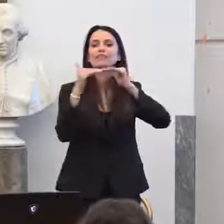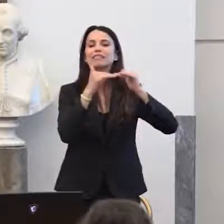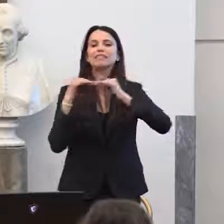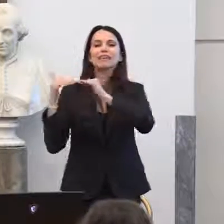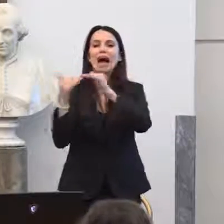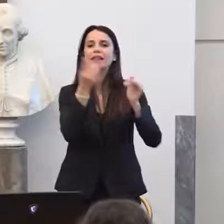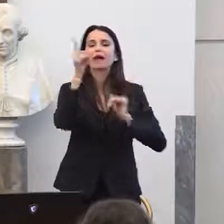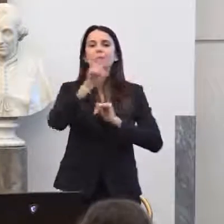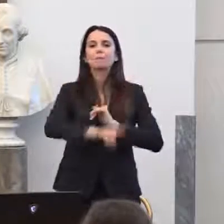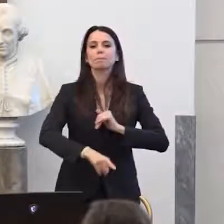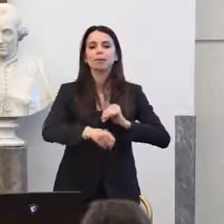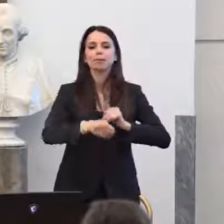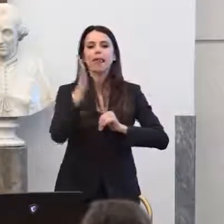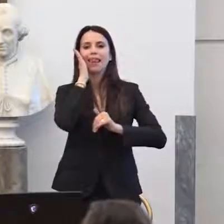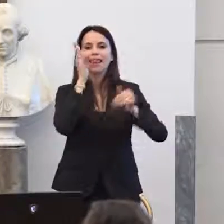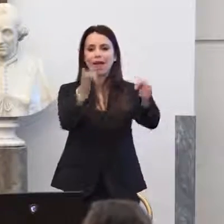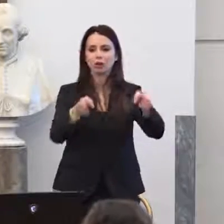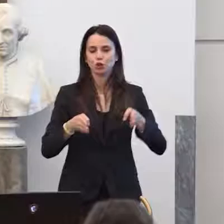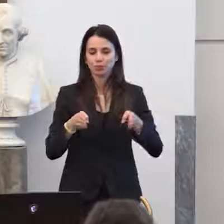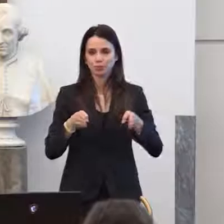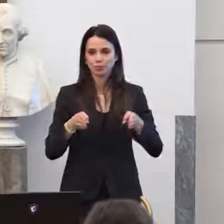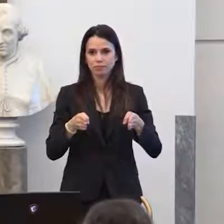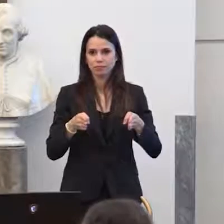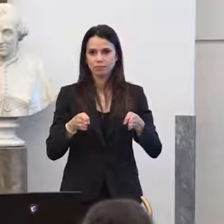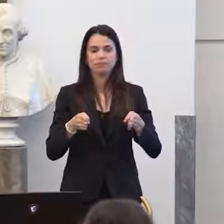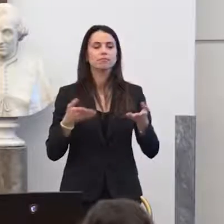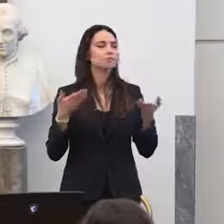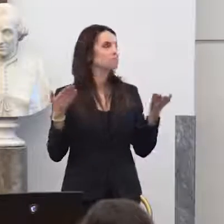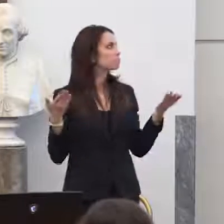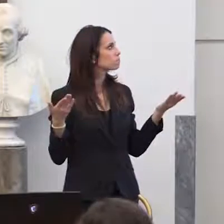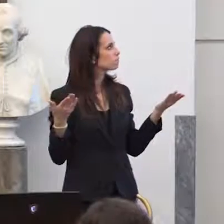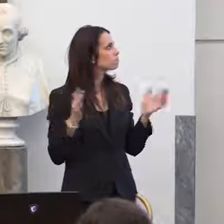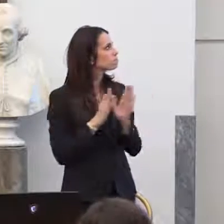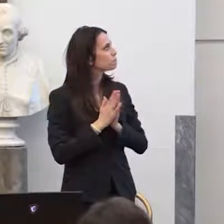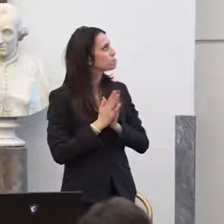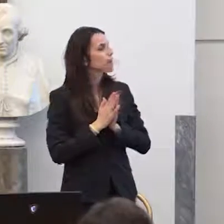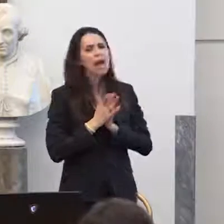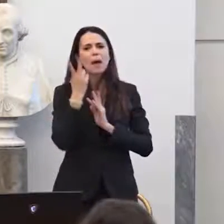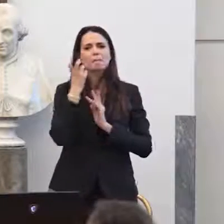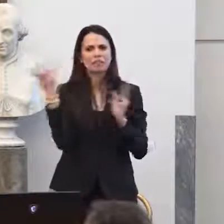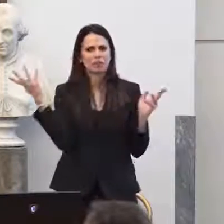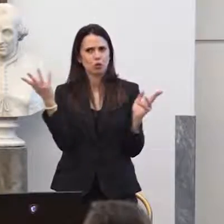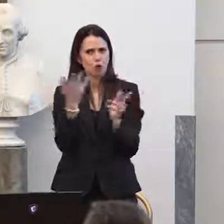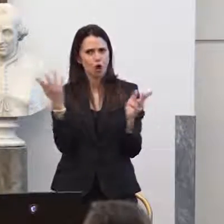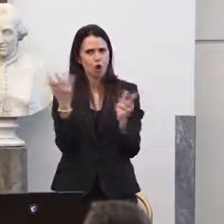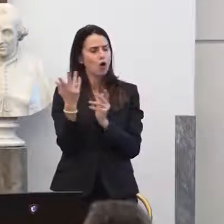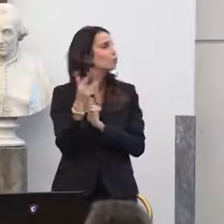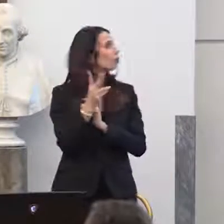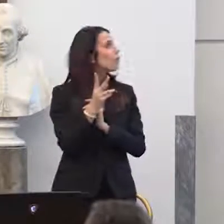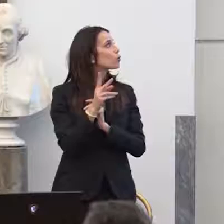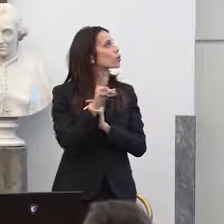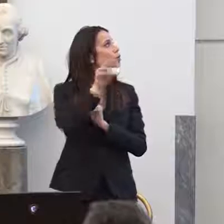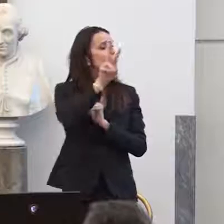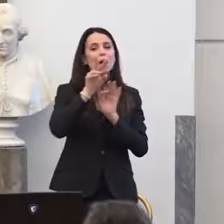letto, perché giustamente dice la rete ospedaliera deve essere tarata in un certo modo. E cosa ha previsto al punto 2.6? Ve